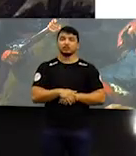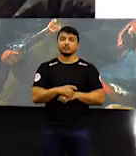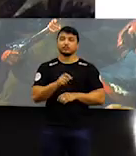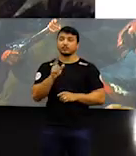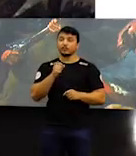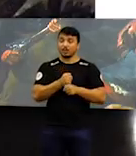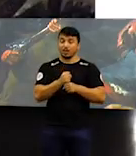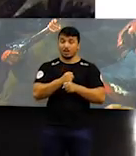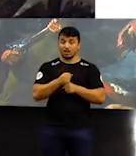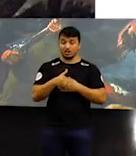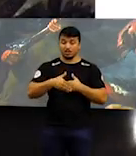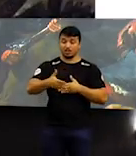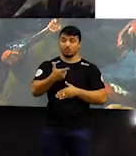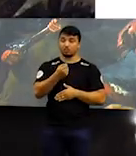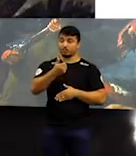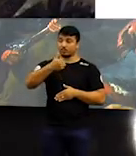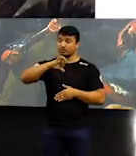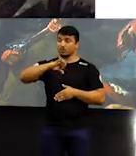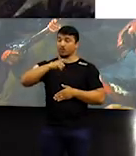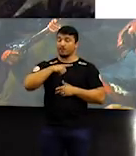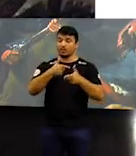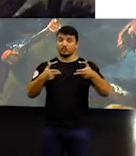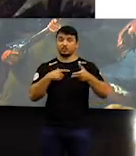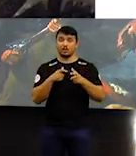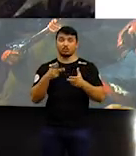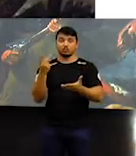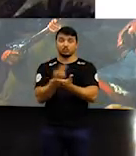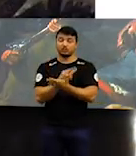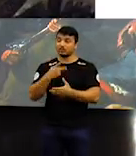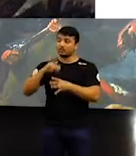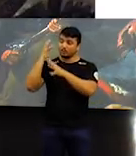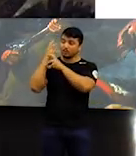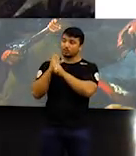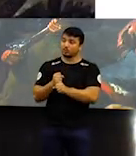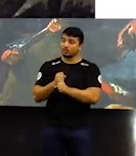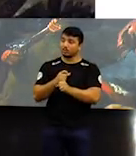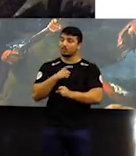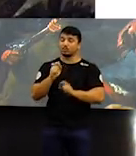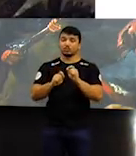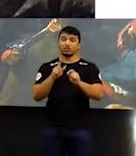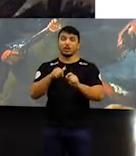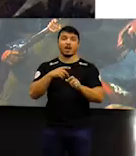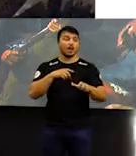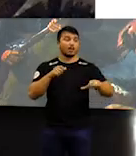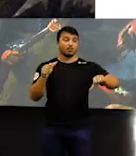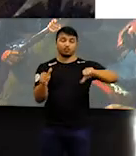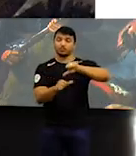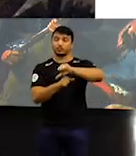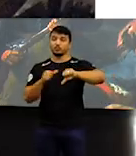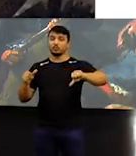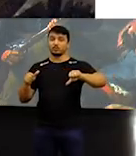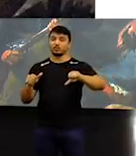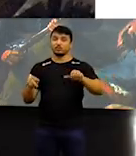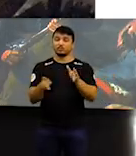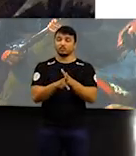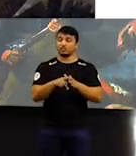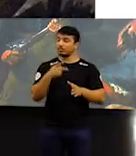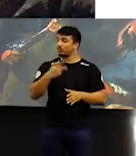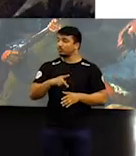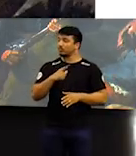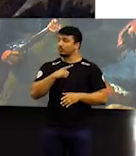que esse ano nós temos o maior acontecimento da história, que é a transição, pessoal, para a nossa